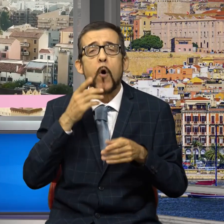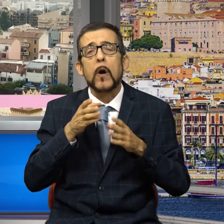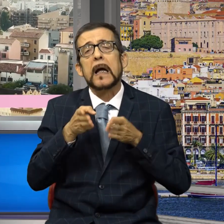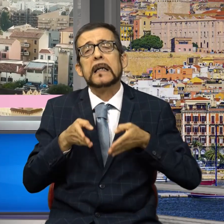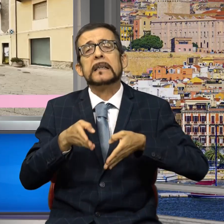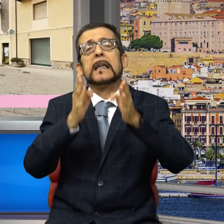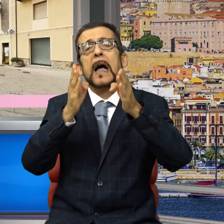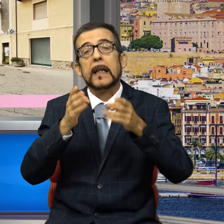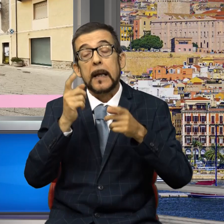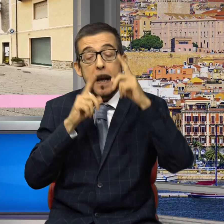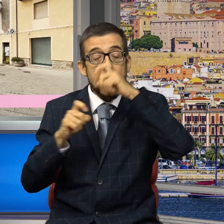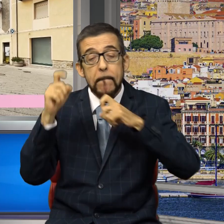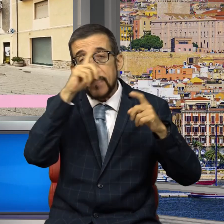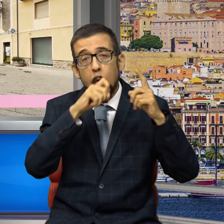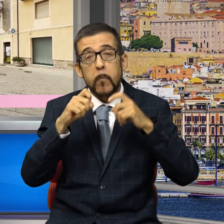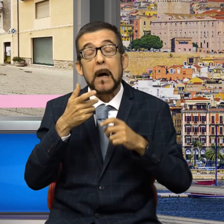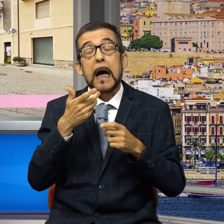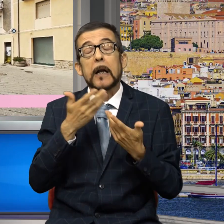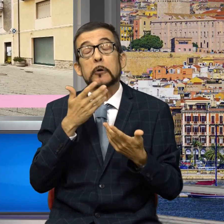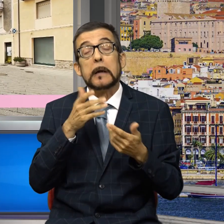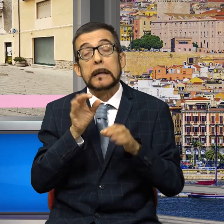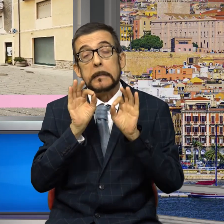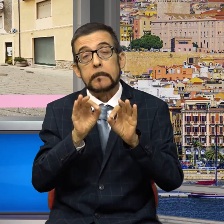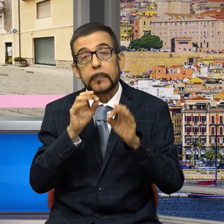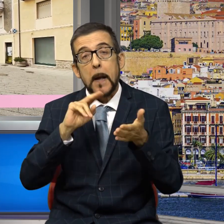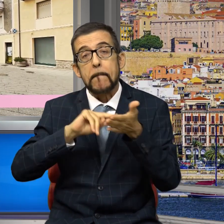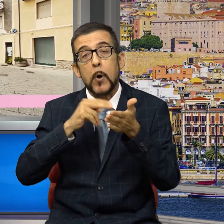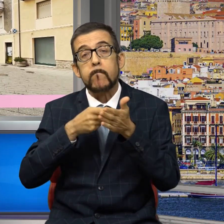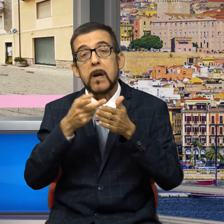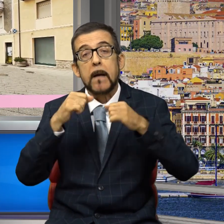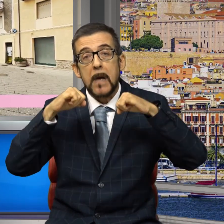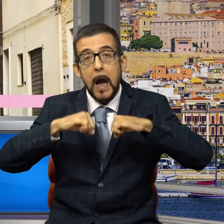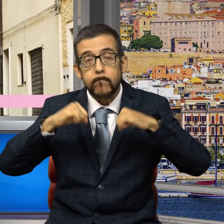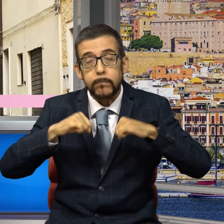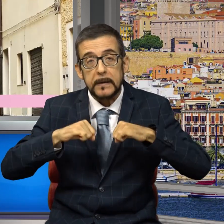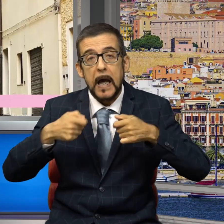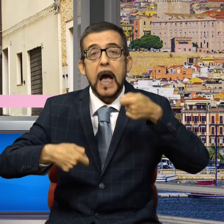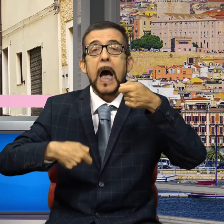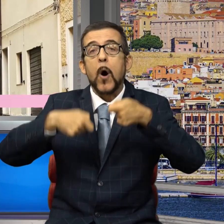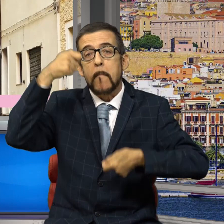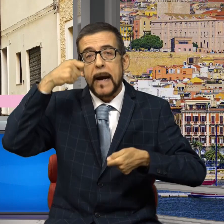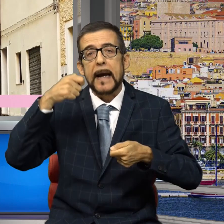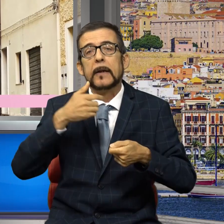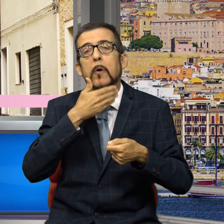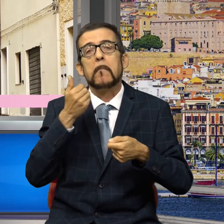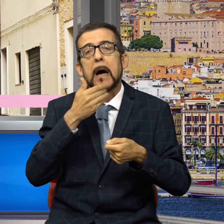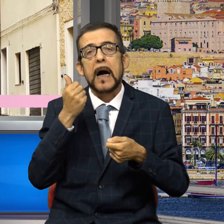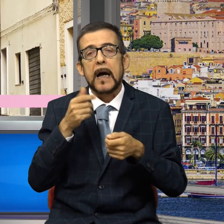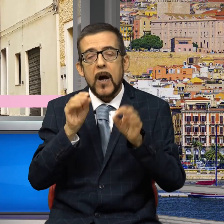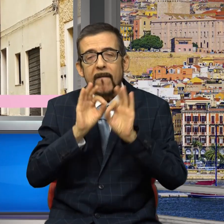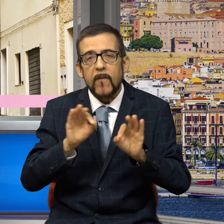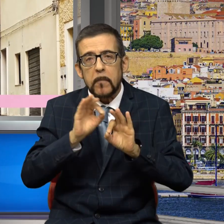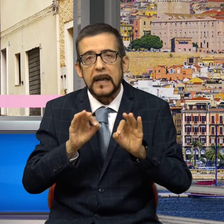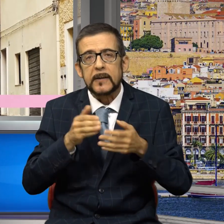preoccupare sono anche le tensioni sociali latenti, alimentate da problemi abitativi, aumento dei prezzi, carenze nella formazione e nell'offerta